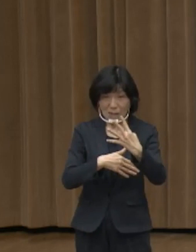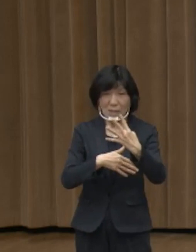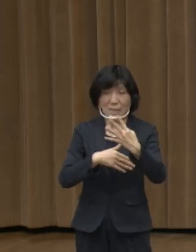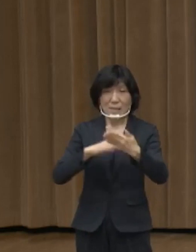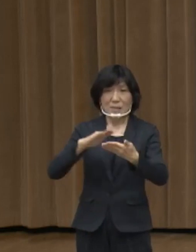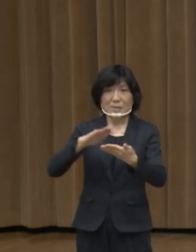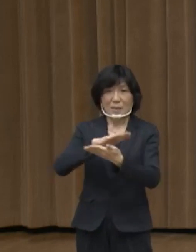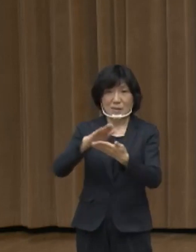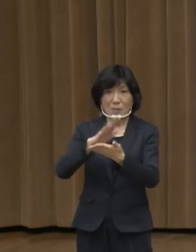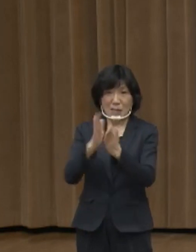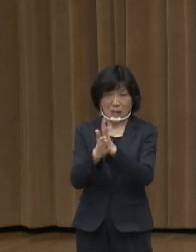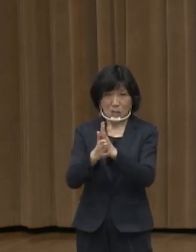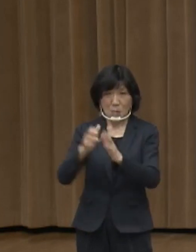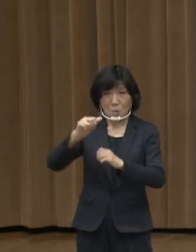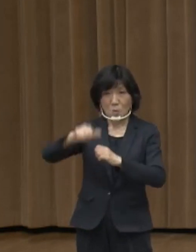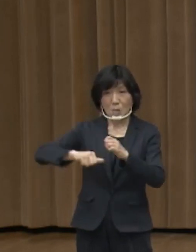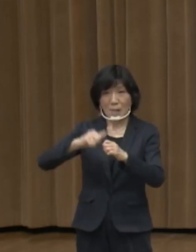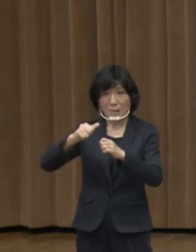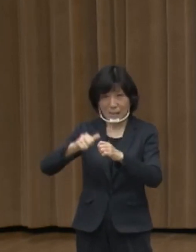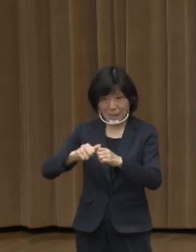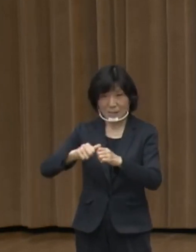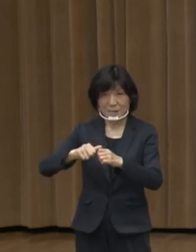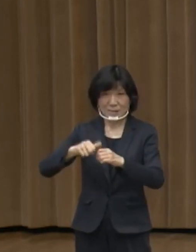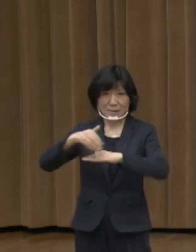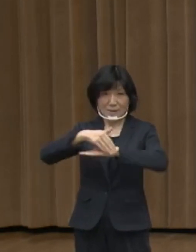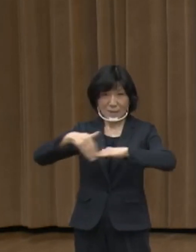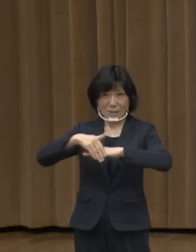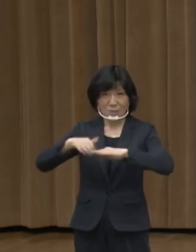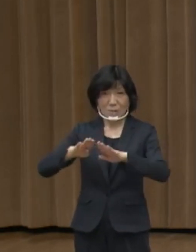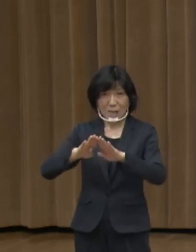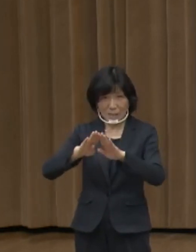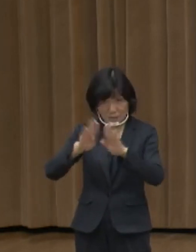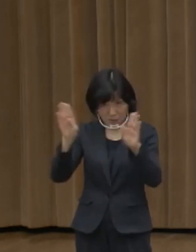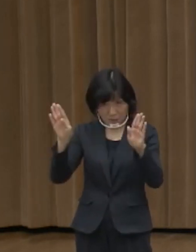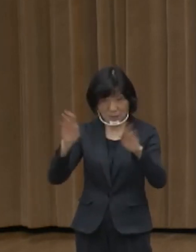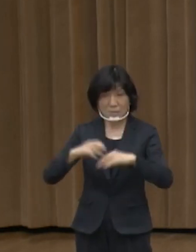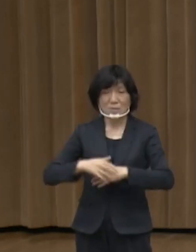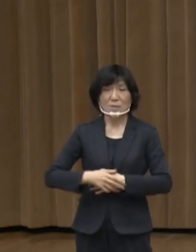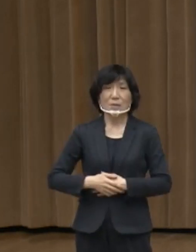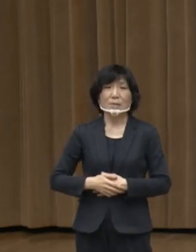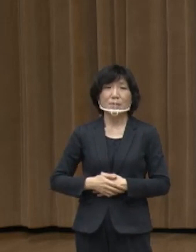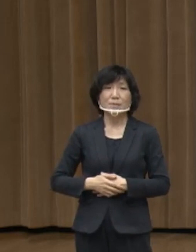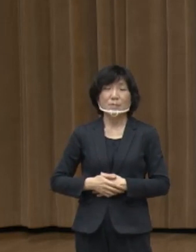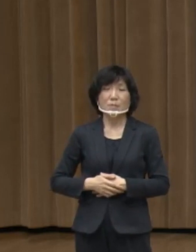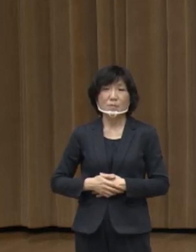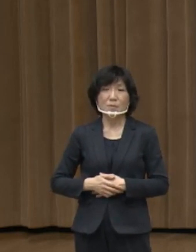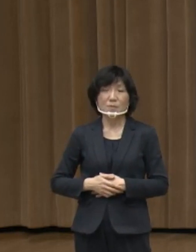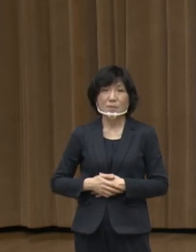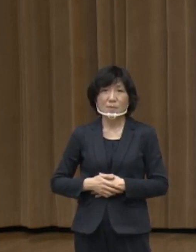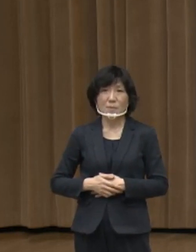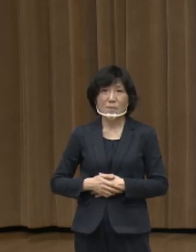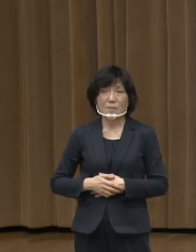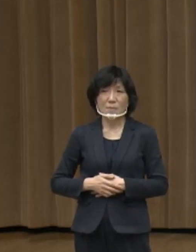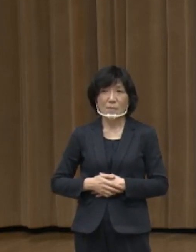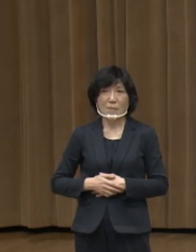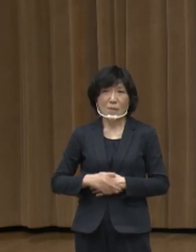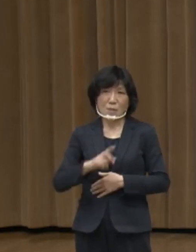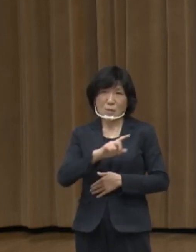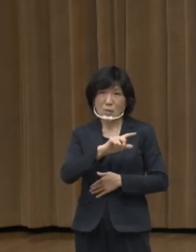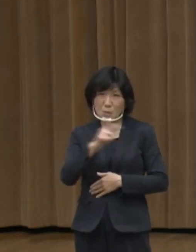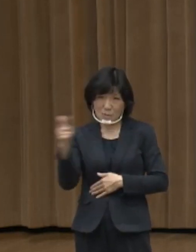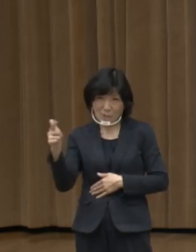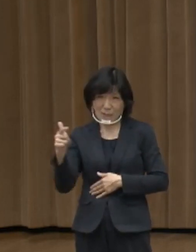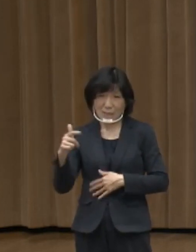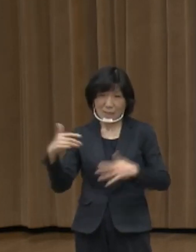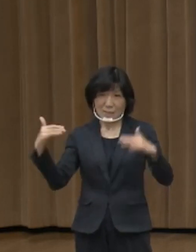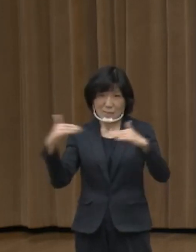県の5カ年計画がスタートしますが、これ当然この この年度に策定に向けてさまざまな